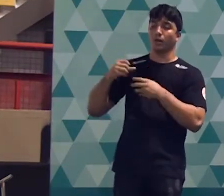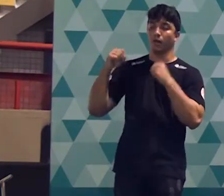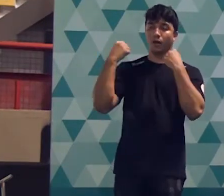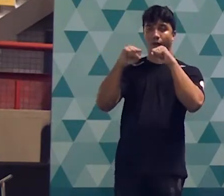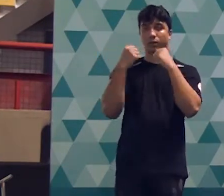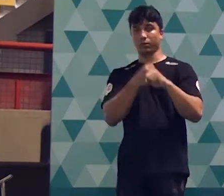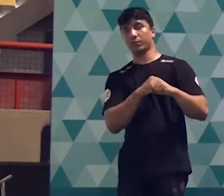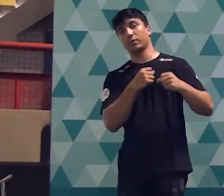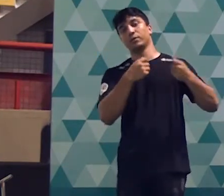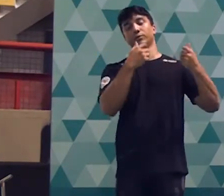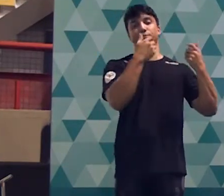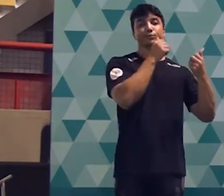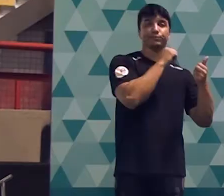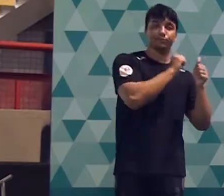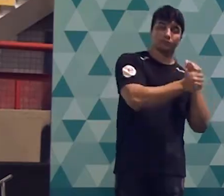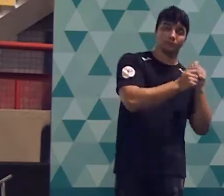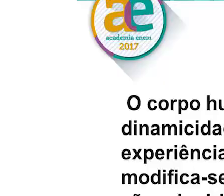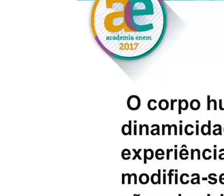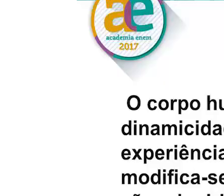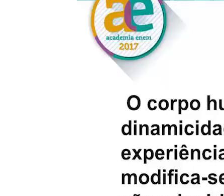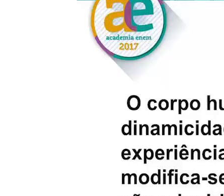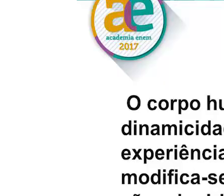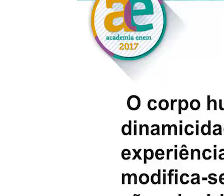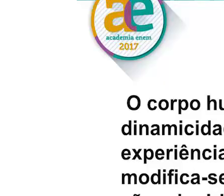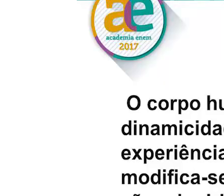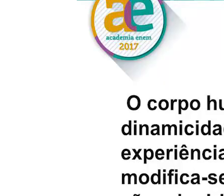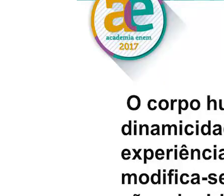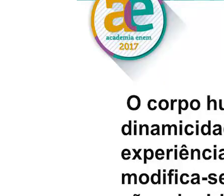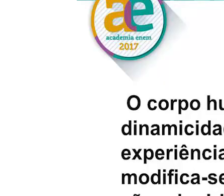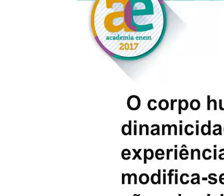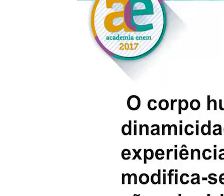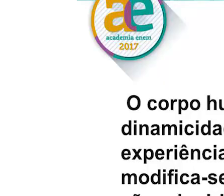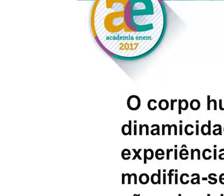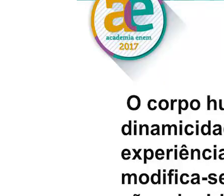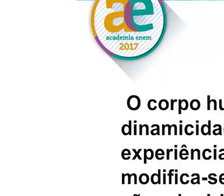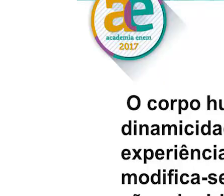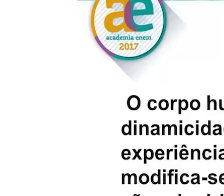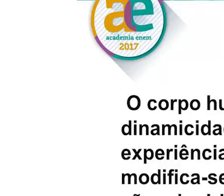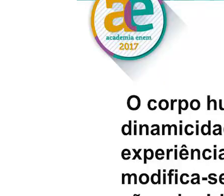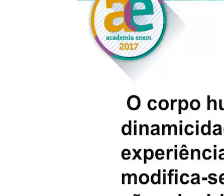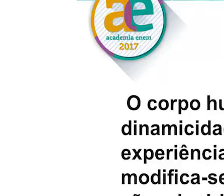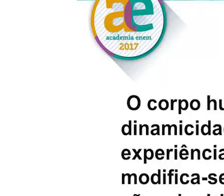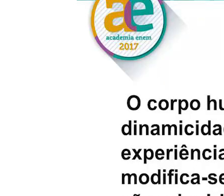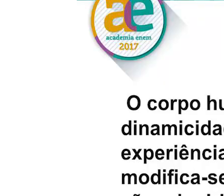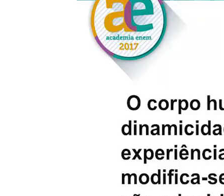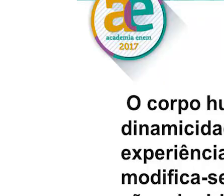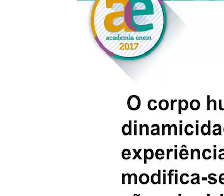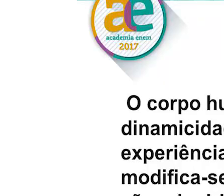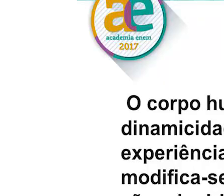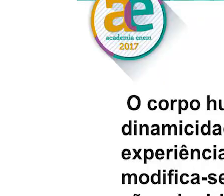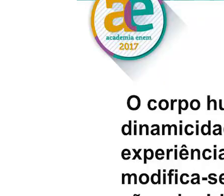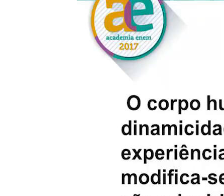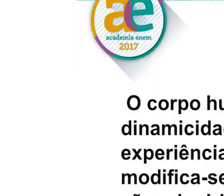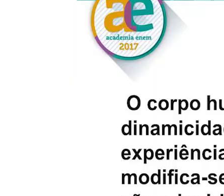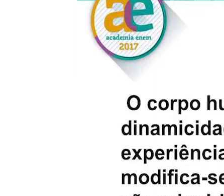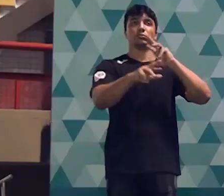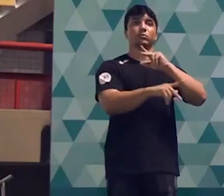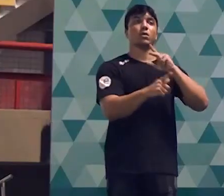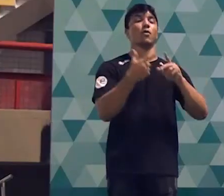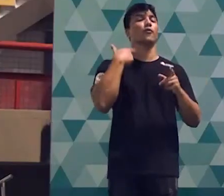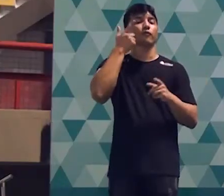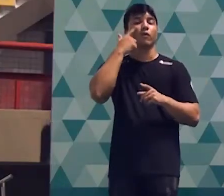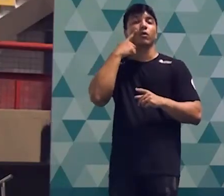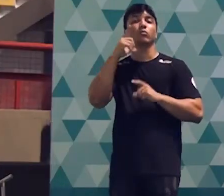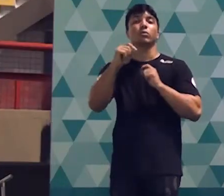dos esportes, dos diversos tipos de dança. E esses gestos vão adquirindo novos significados. Eu vi uma